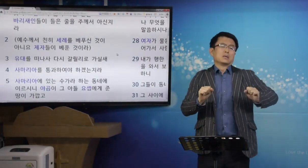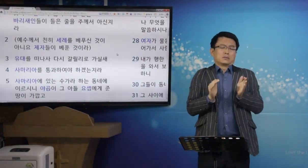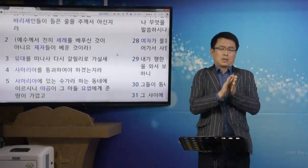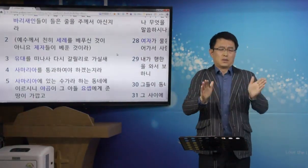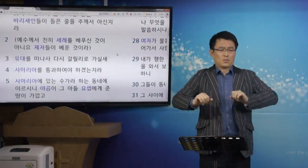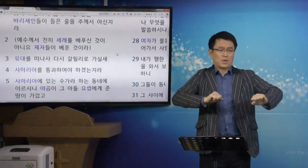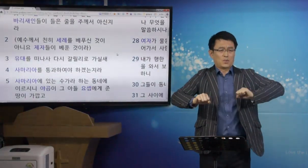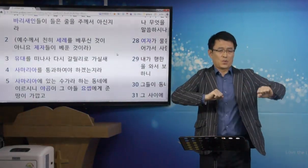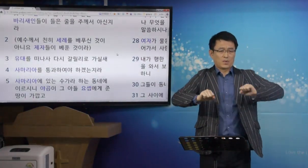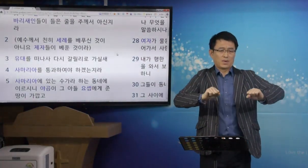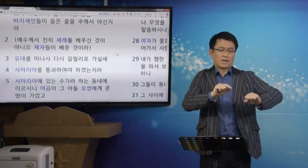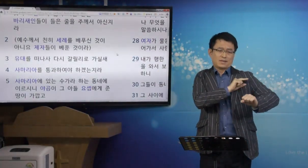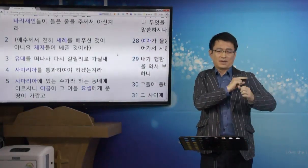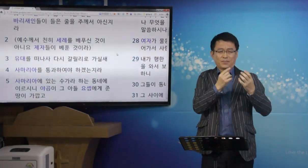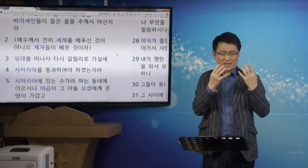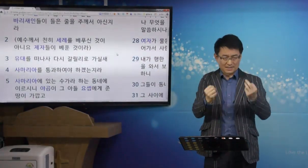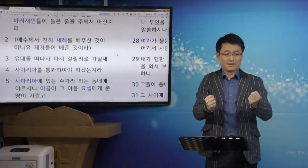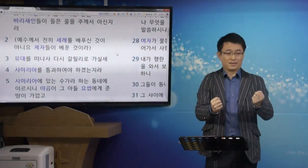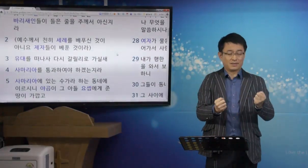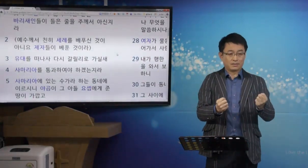때쯤 다시 활동을 시작합니다.